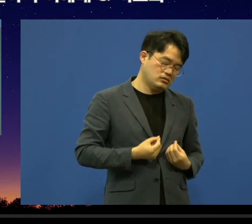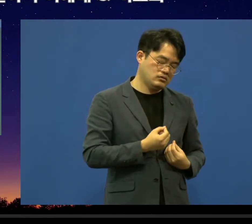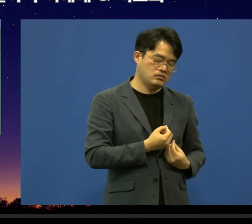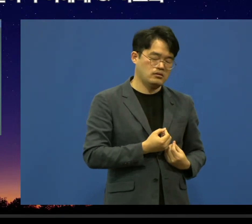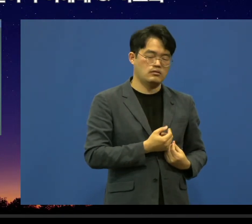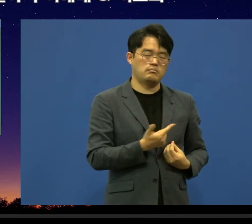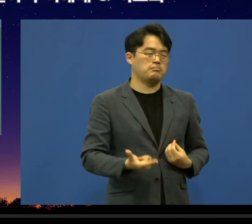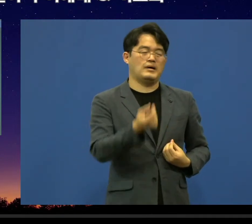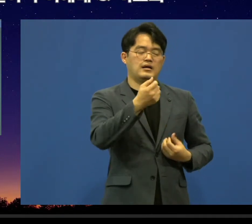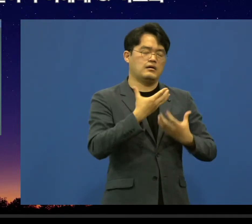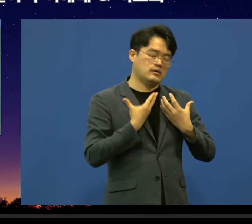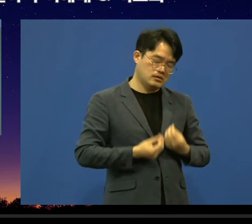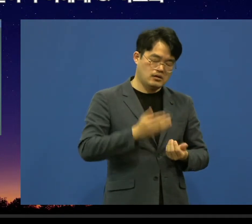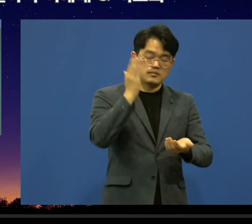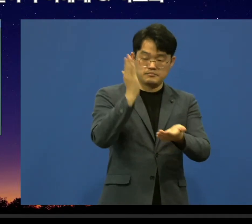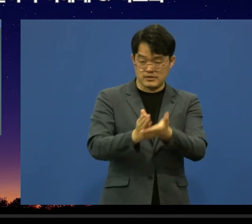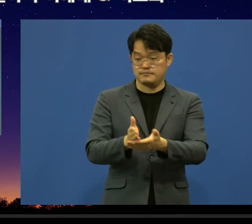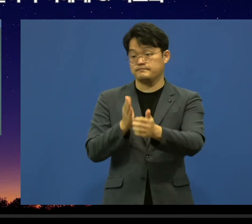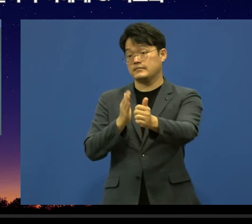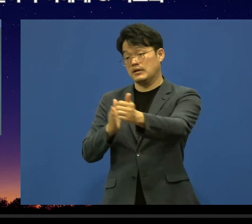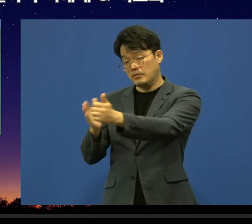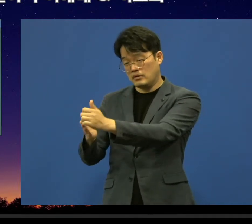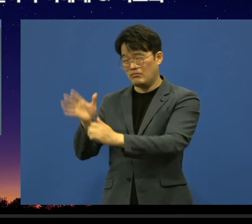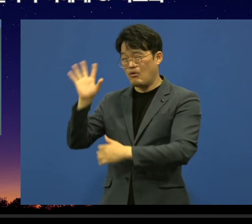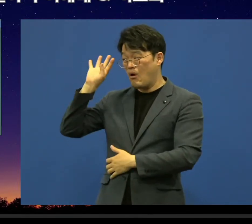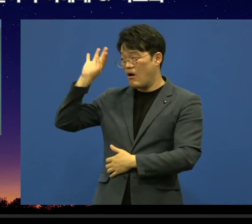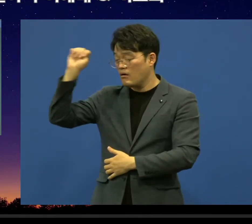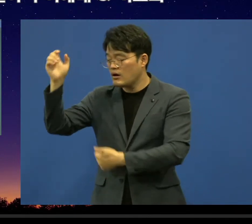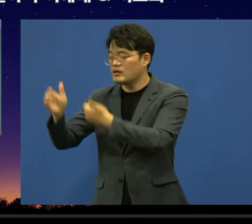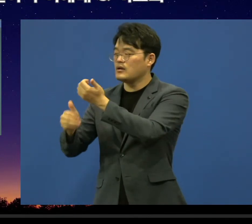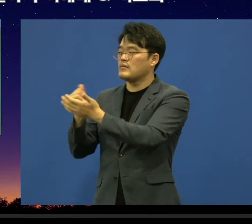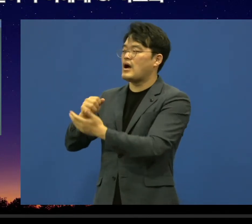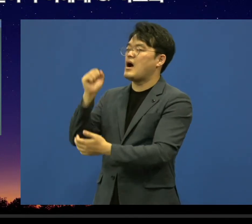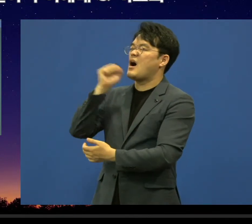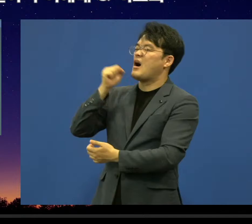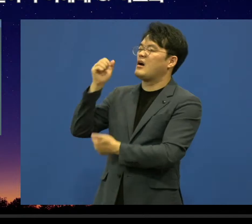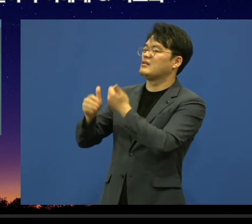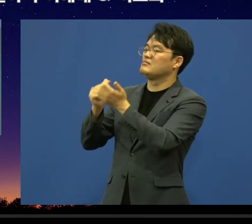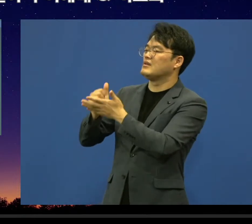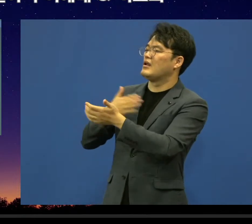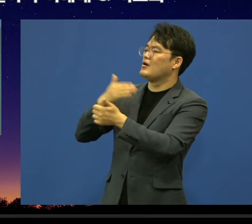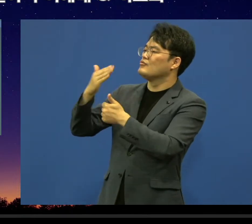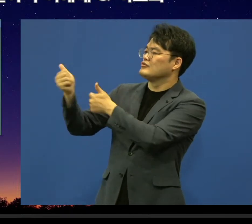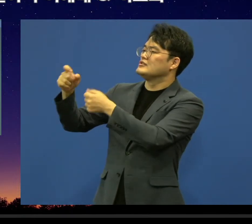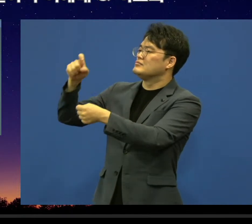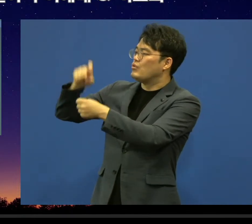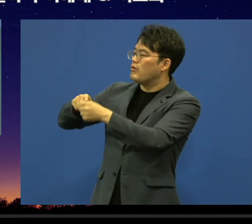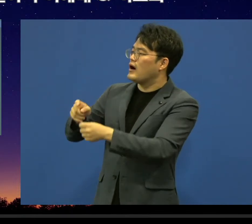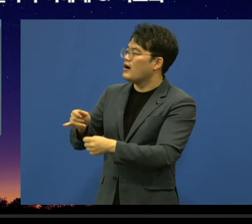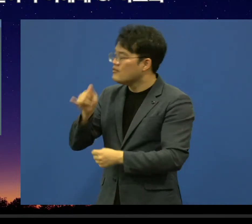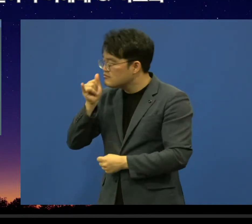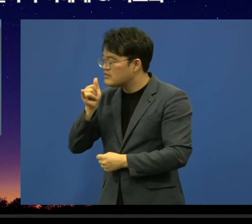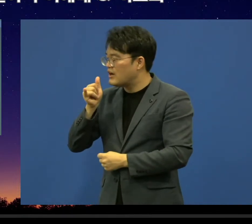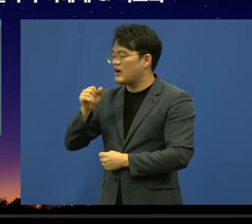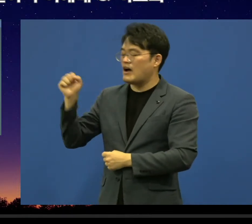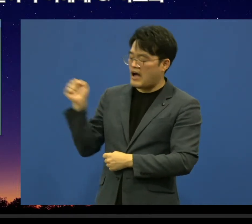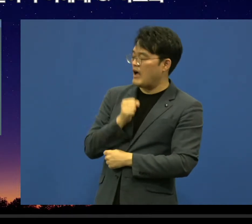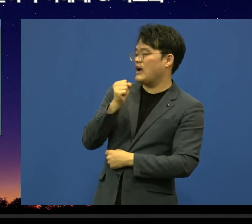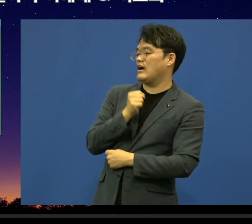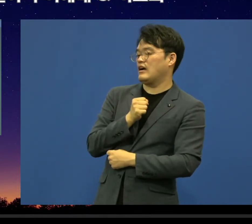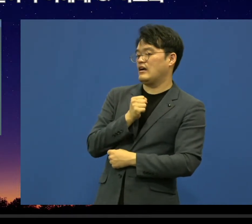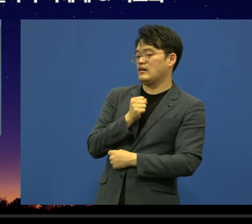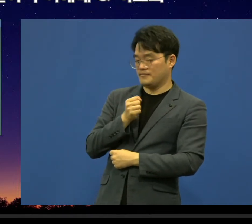마십시오. 언젠가 하나님이 이것을 위해 나를 불렀구나, 그렇게 무릎을 탁 치며 자각하는 날이 온다라는